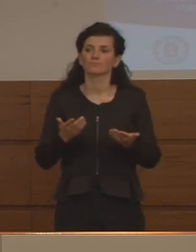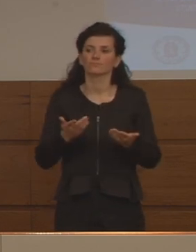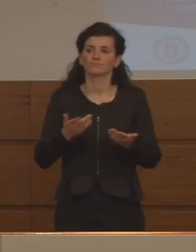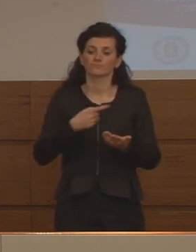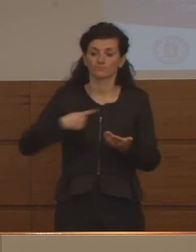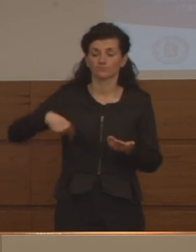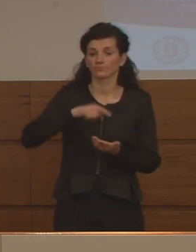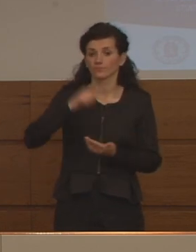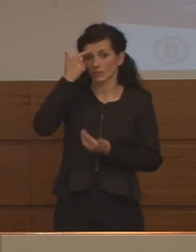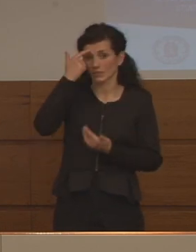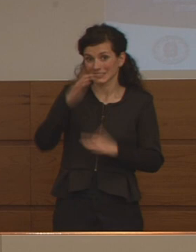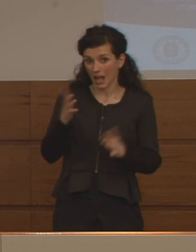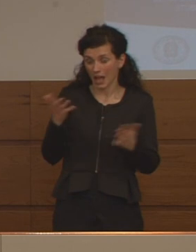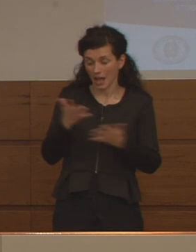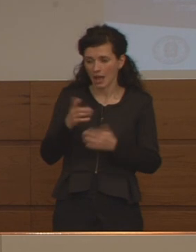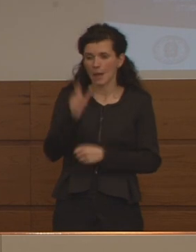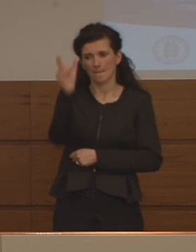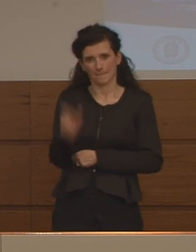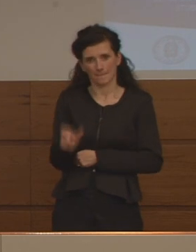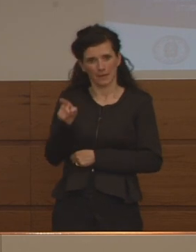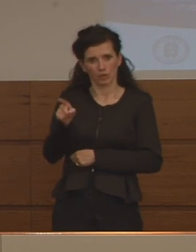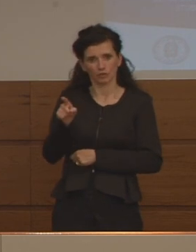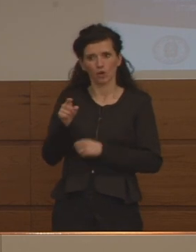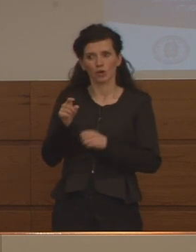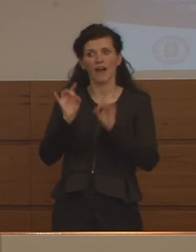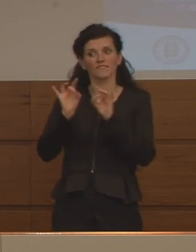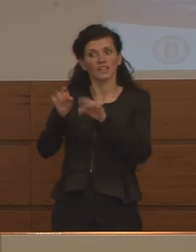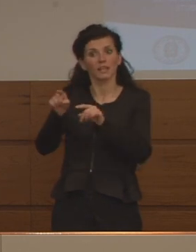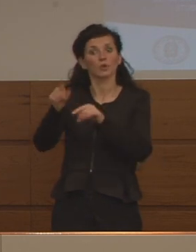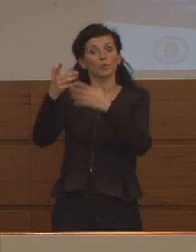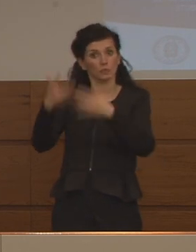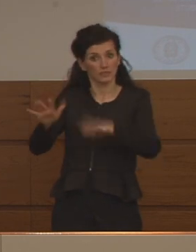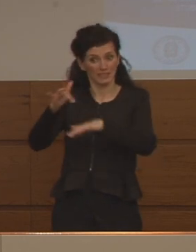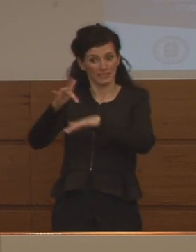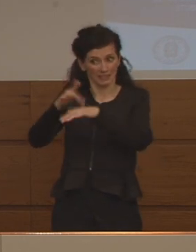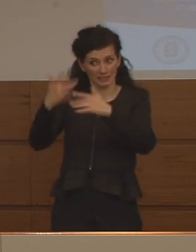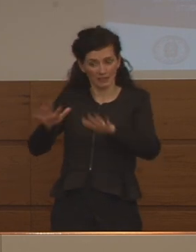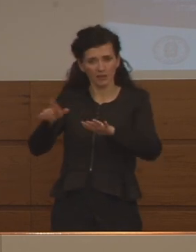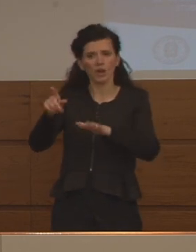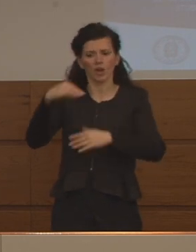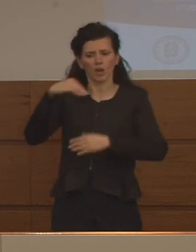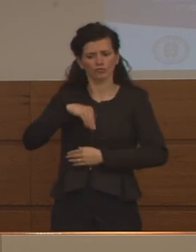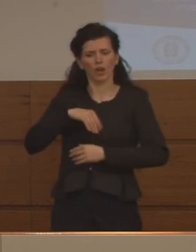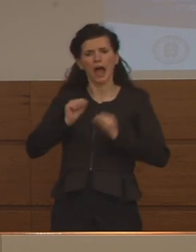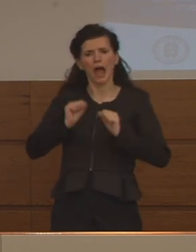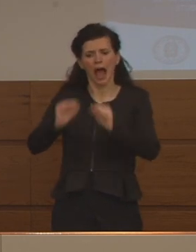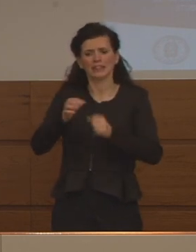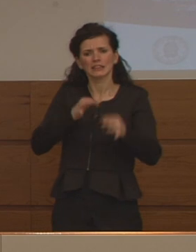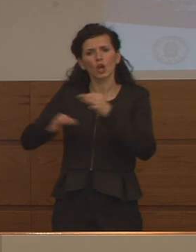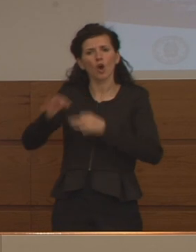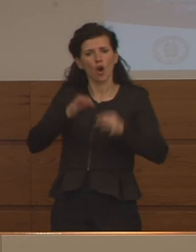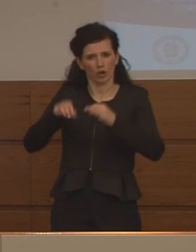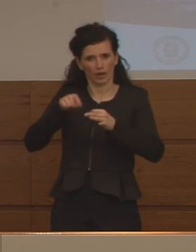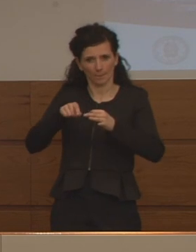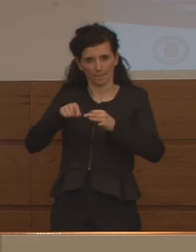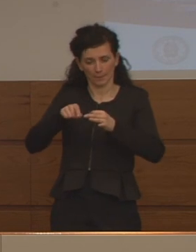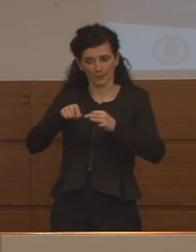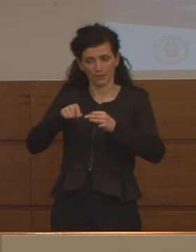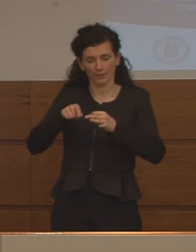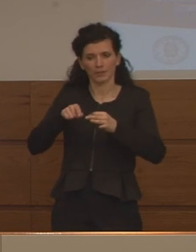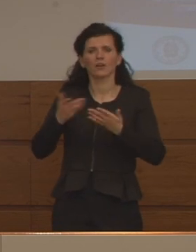incontrato il virus sviluppano una risposta anticorpale c'è anche una risposta come a